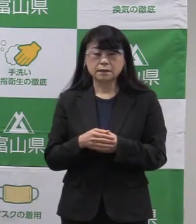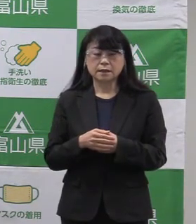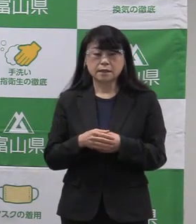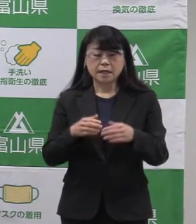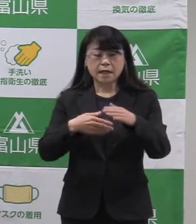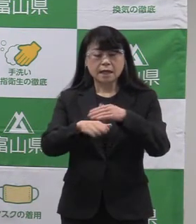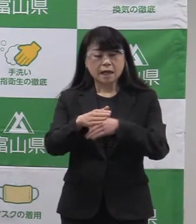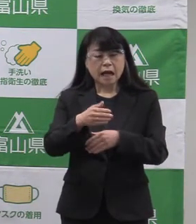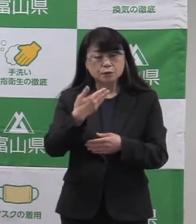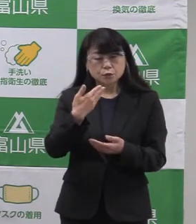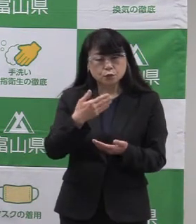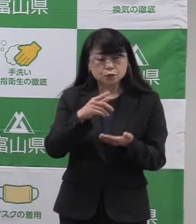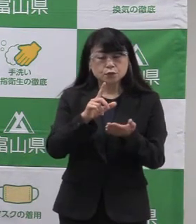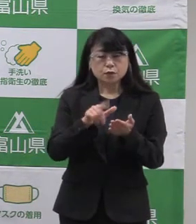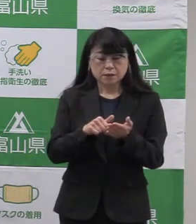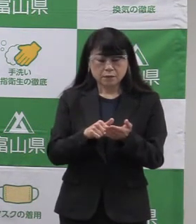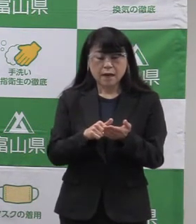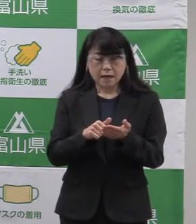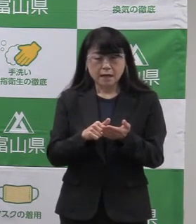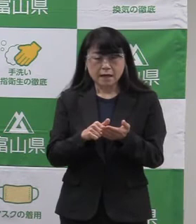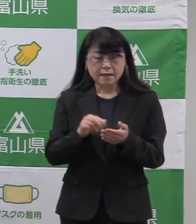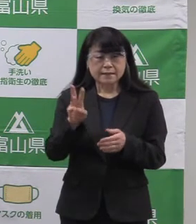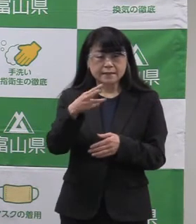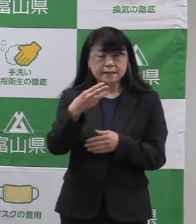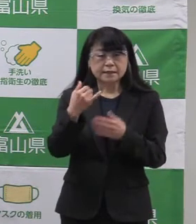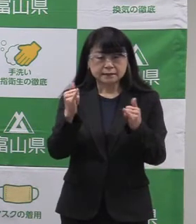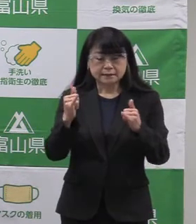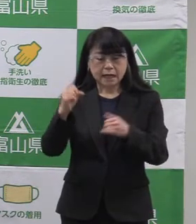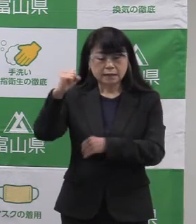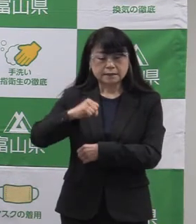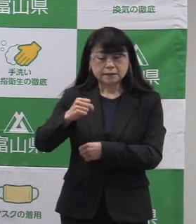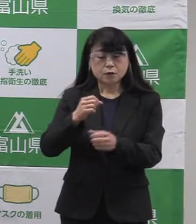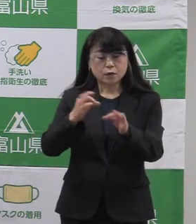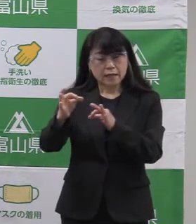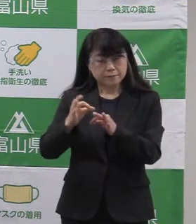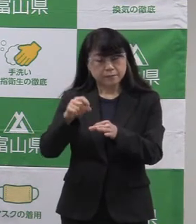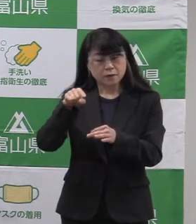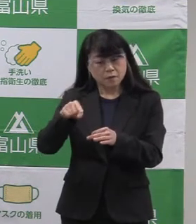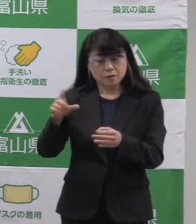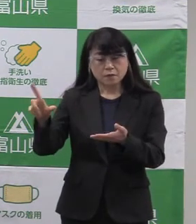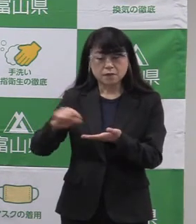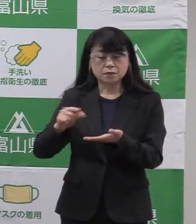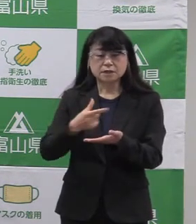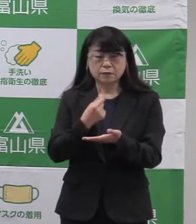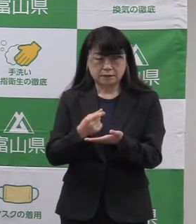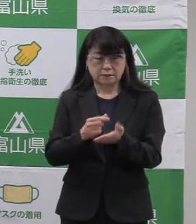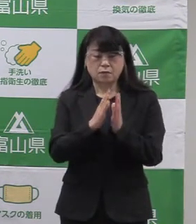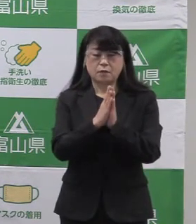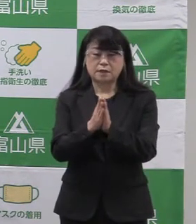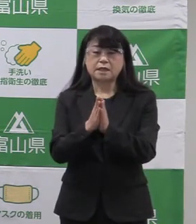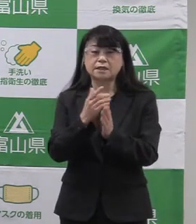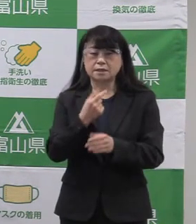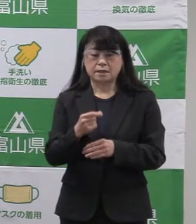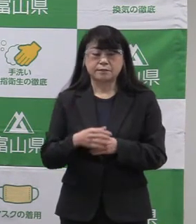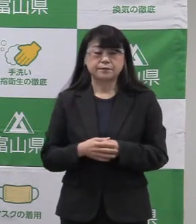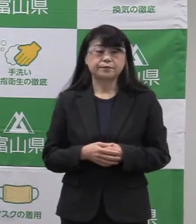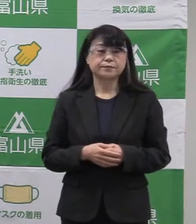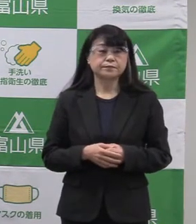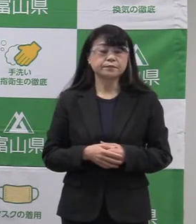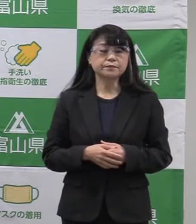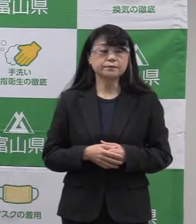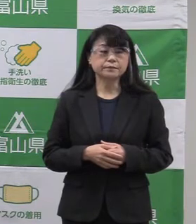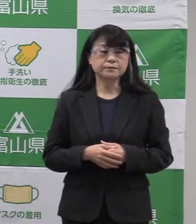外食される場合は飲食第三者認証店を、ご活用いただきたいということはお願いしたいと思います。